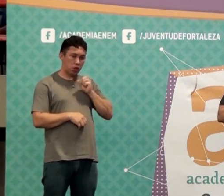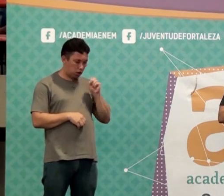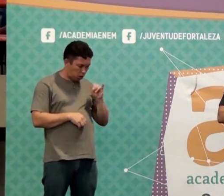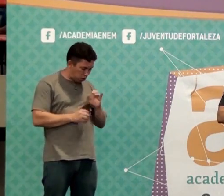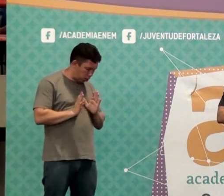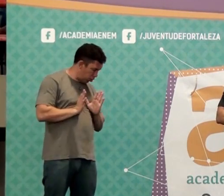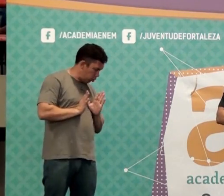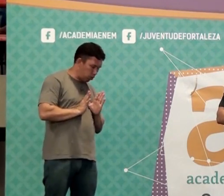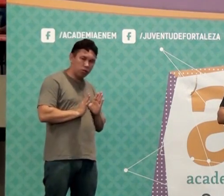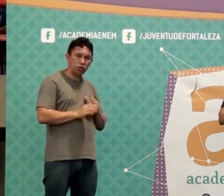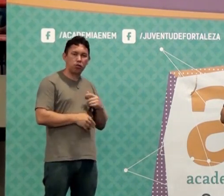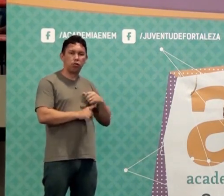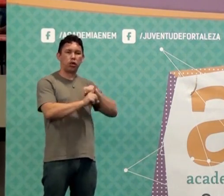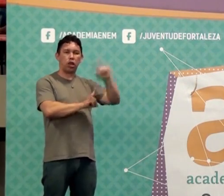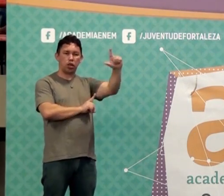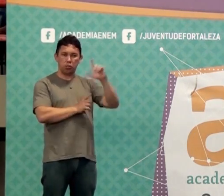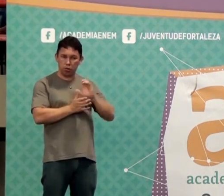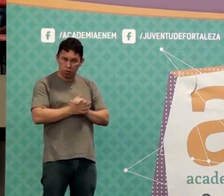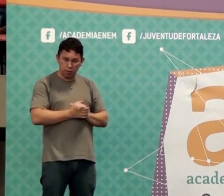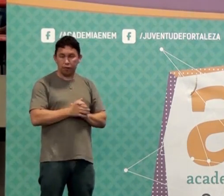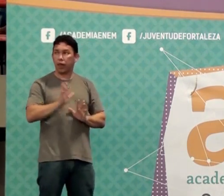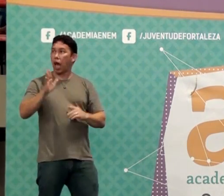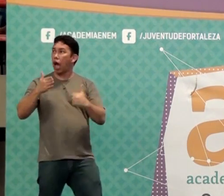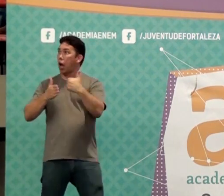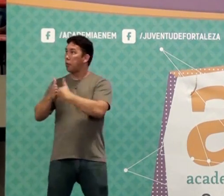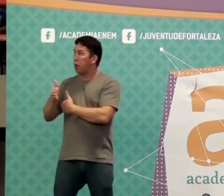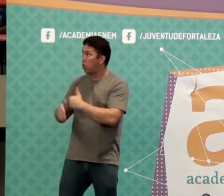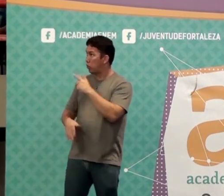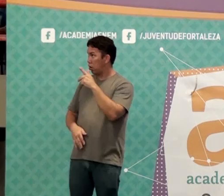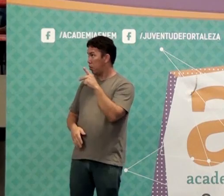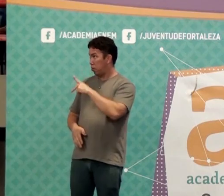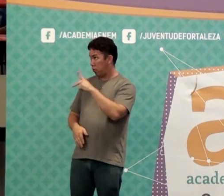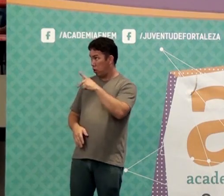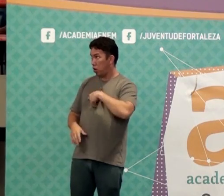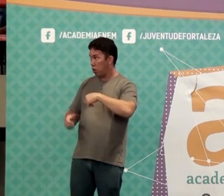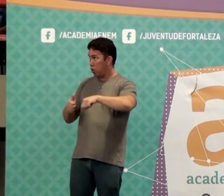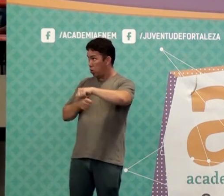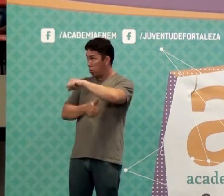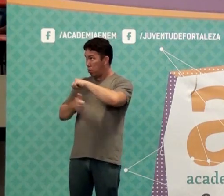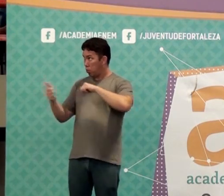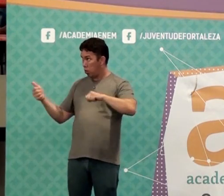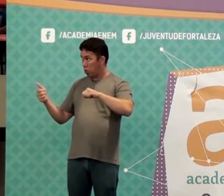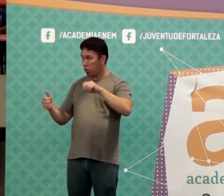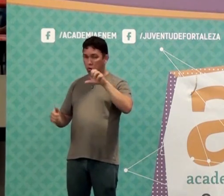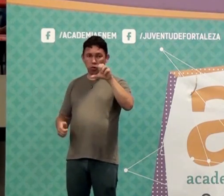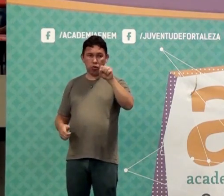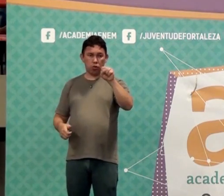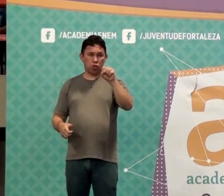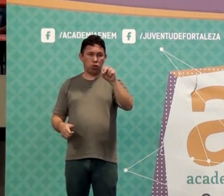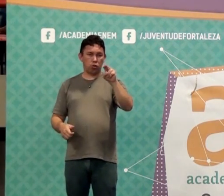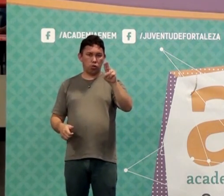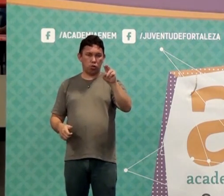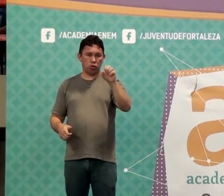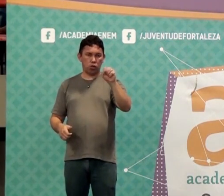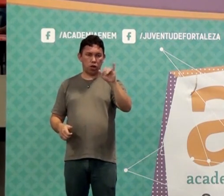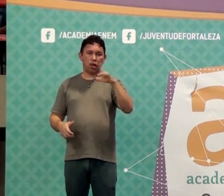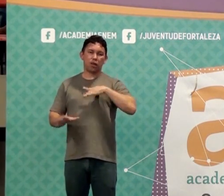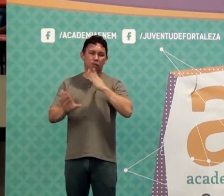anel, recebe um escudo, recebe a espada, o cavalo, e agora ele luta por